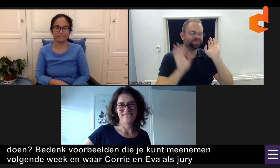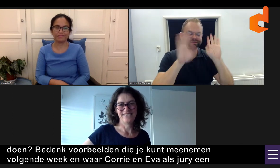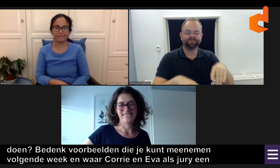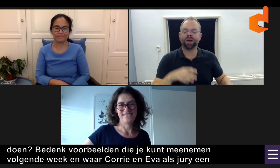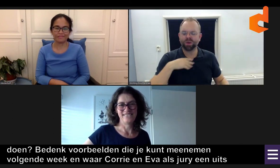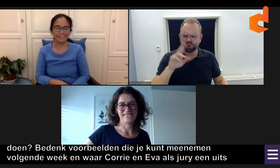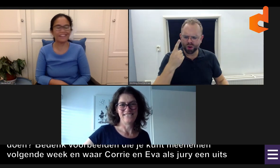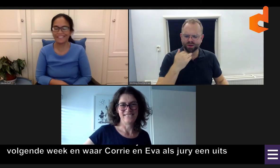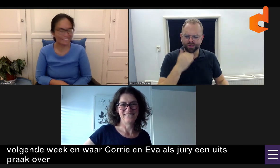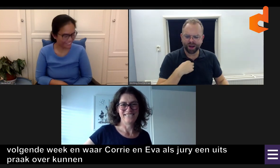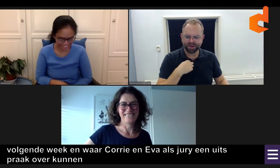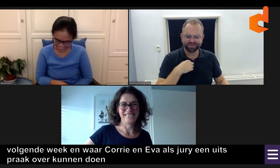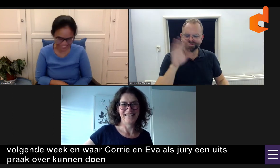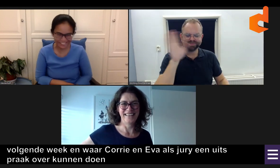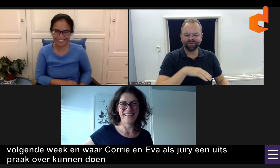weten welke weg je op neemt. En een beetje geintje. Maar.